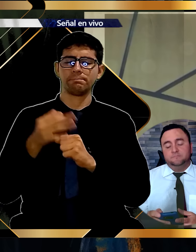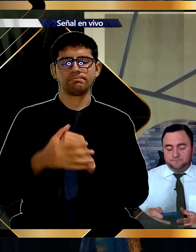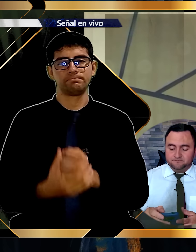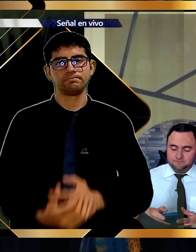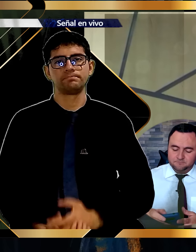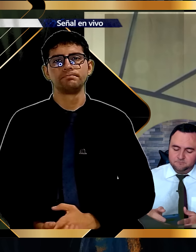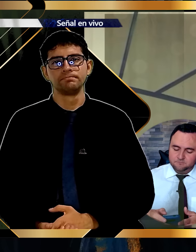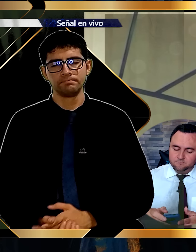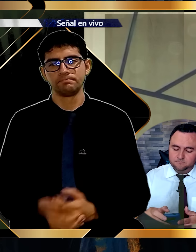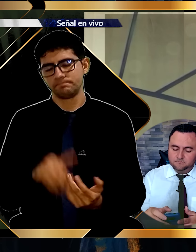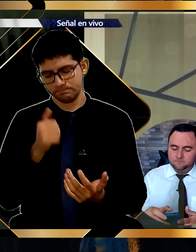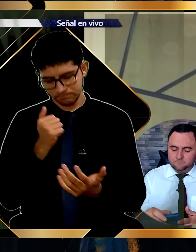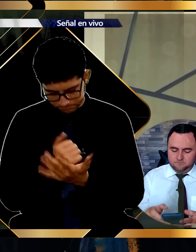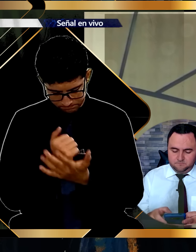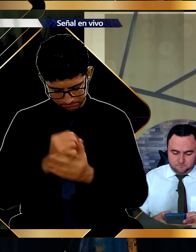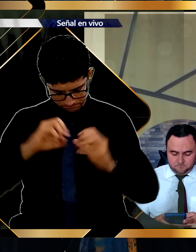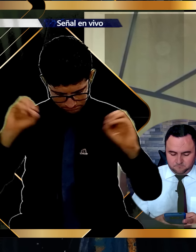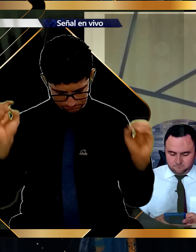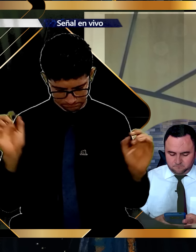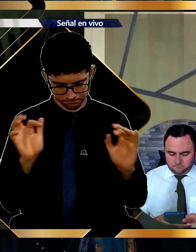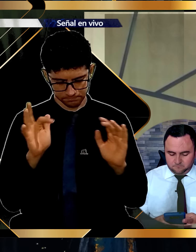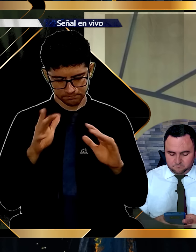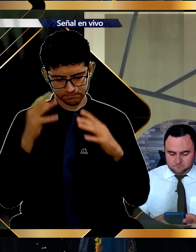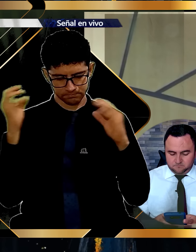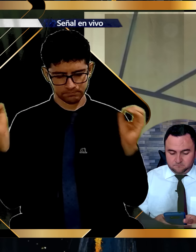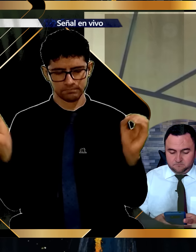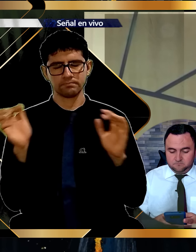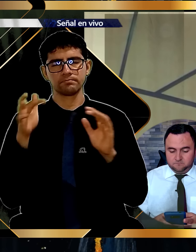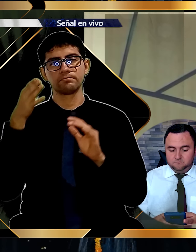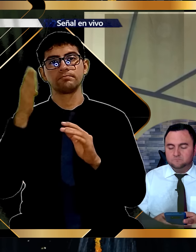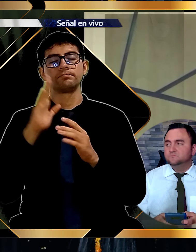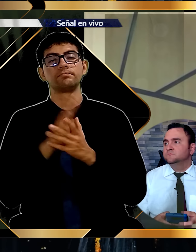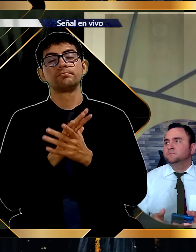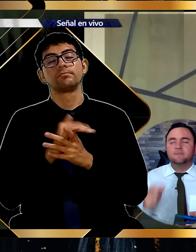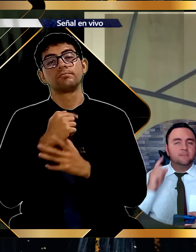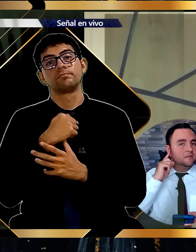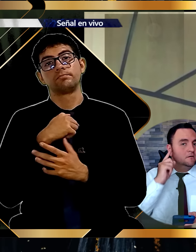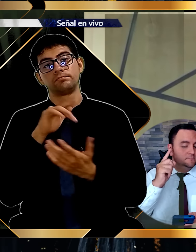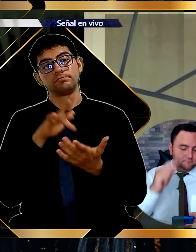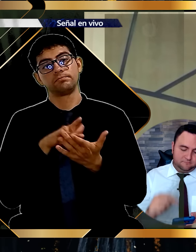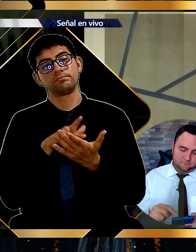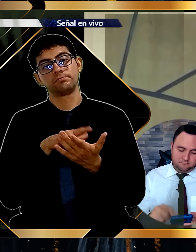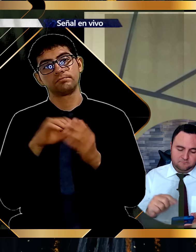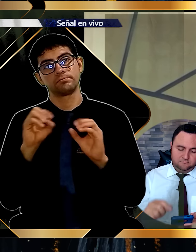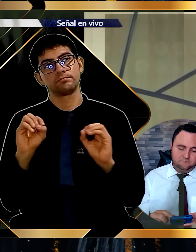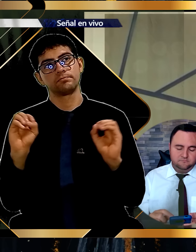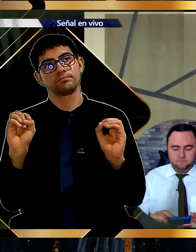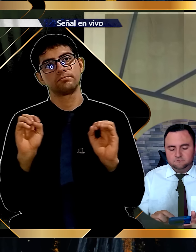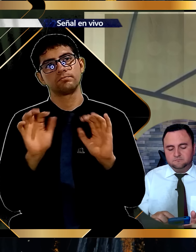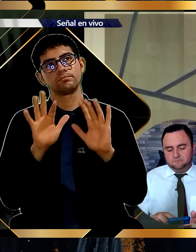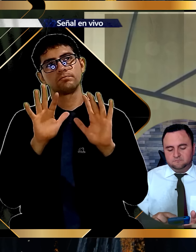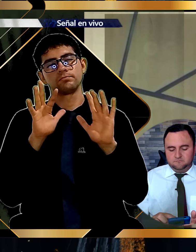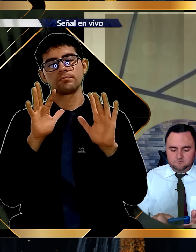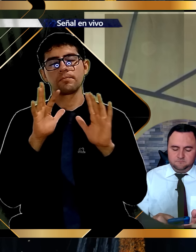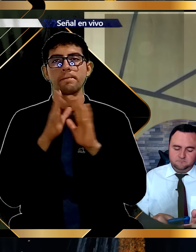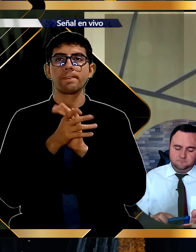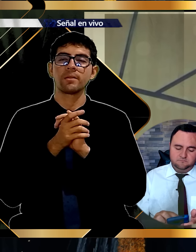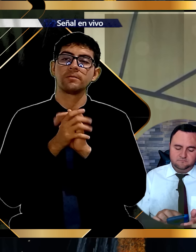Yo fui al médico y me dijo, no hay nada que hacer, está